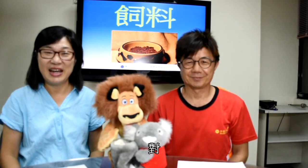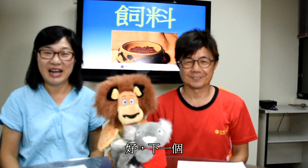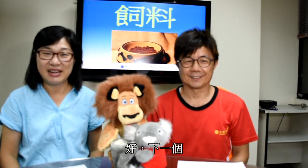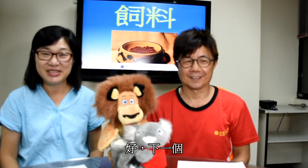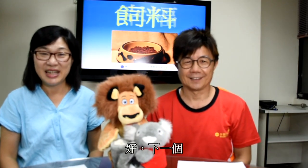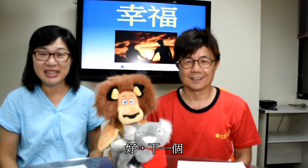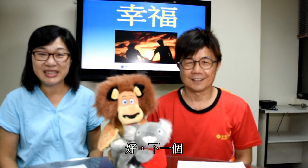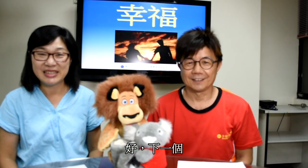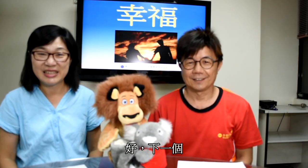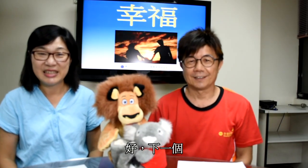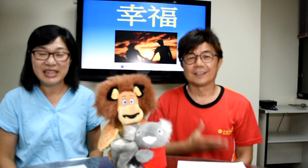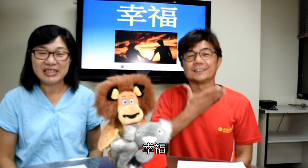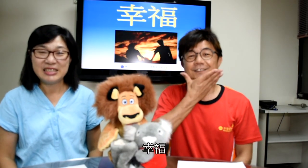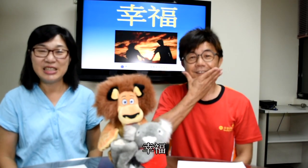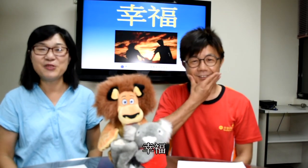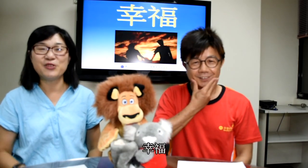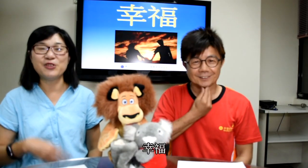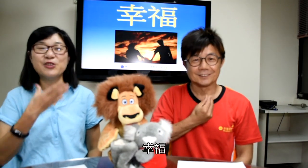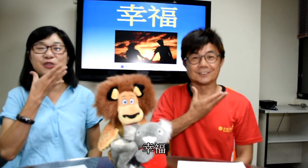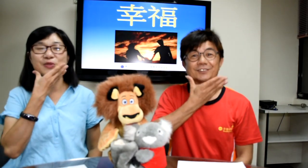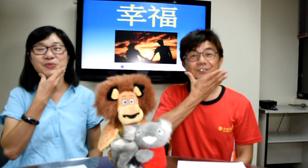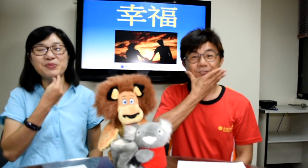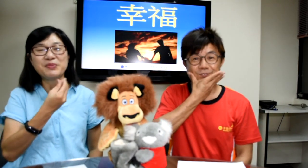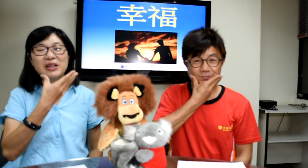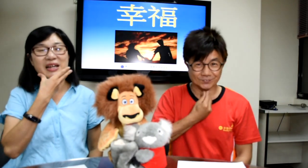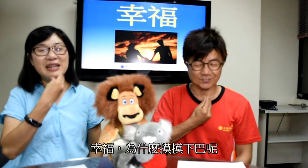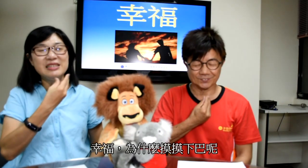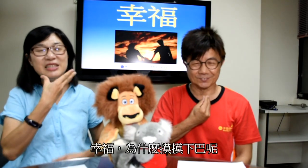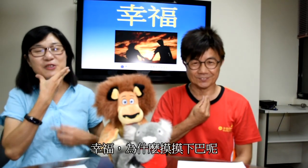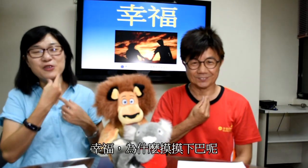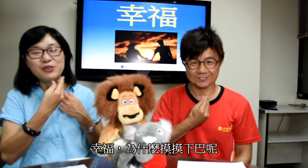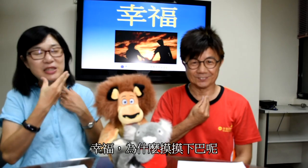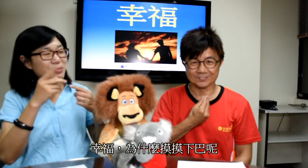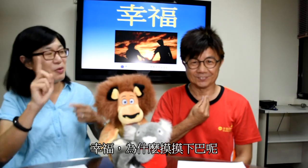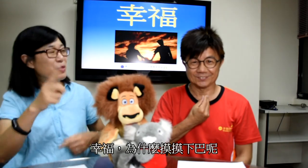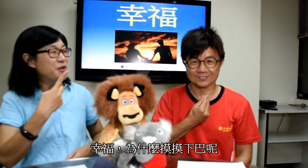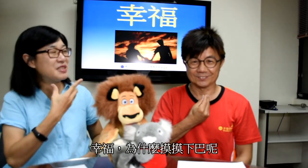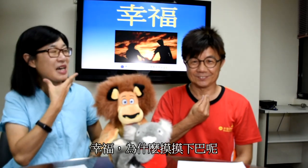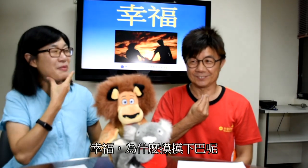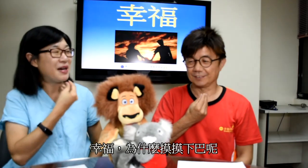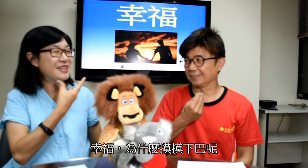好，下一个幸福，幸福为什么摸摸下巴呢？